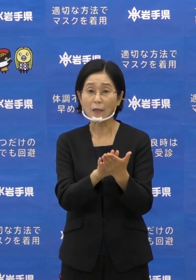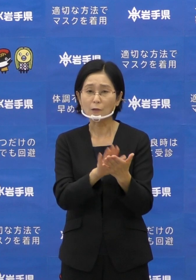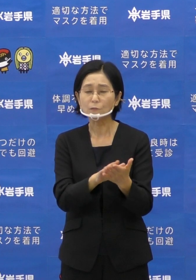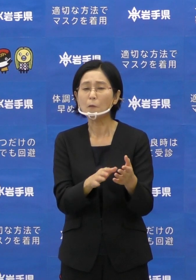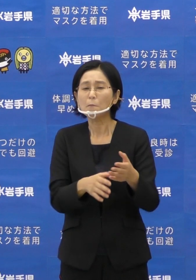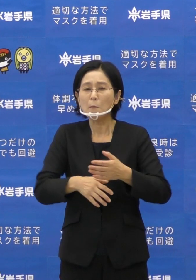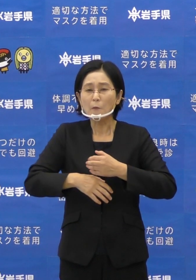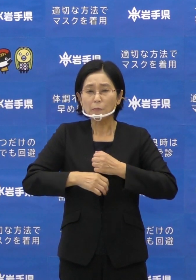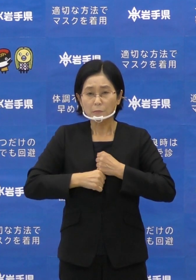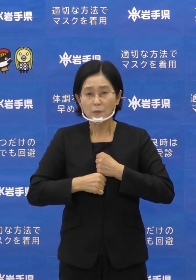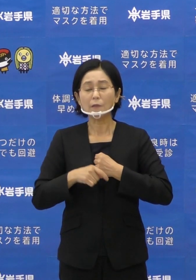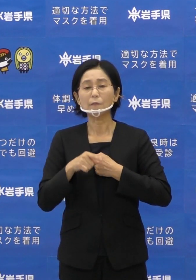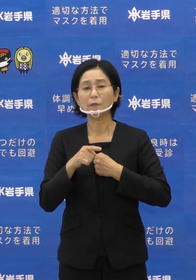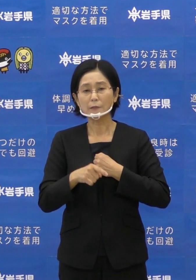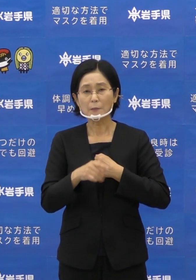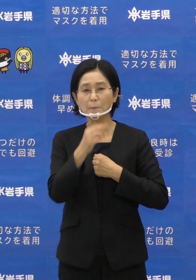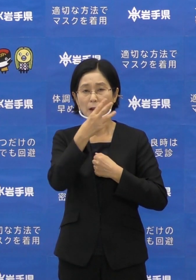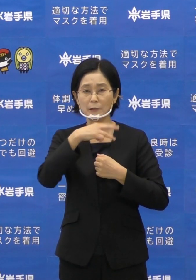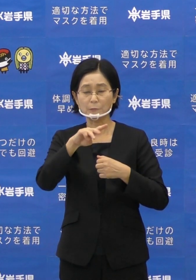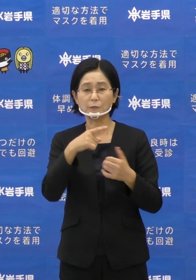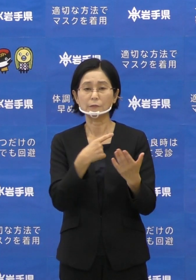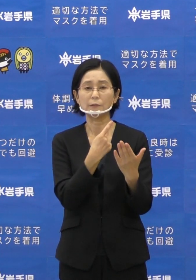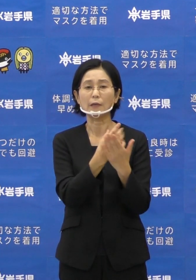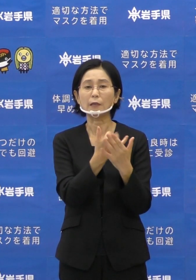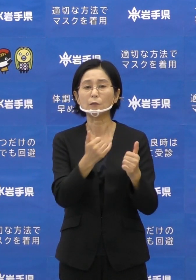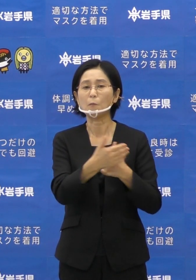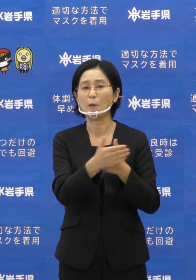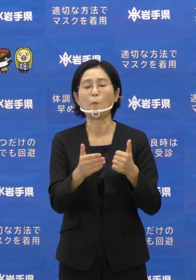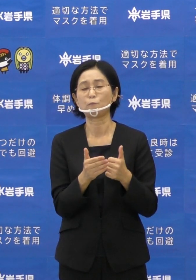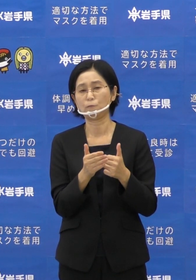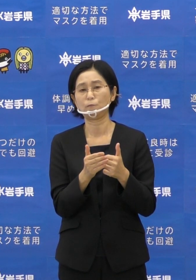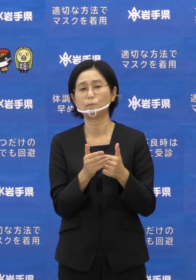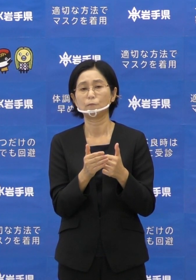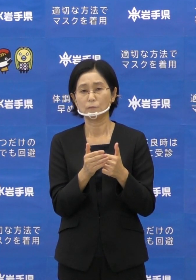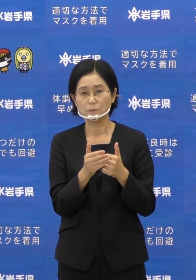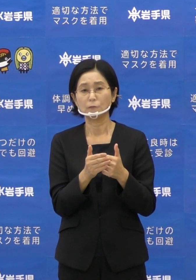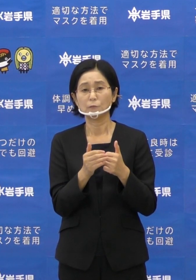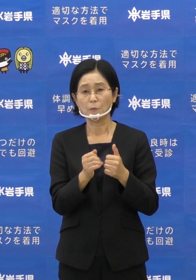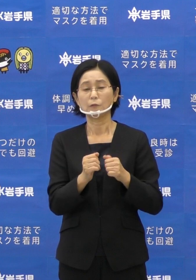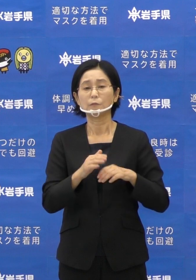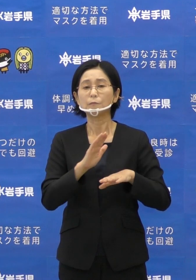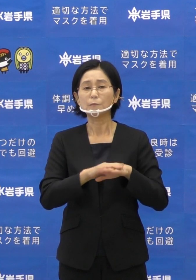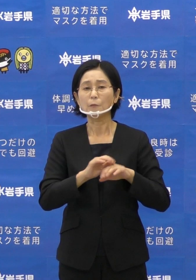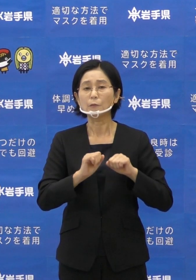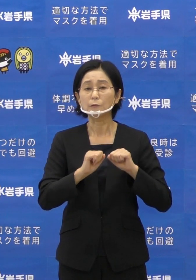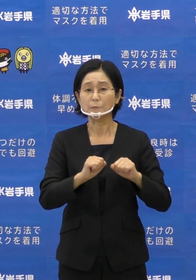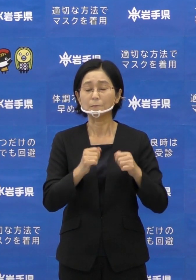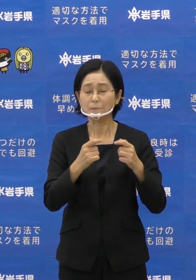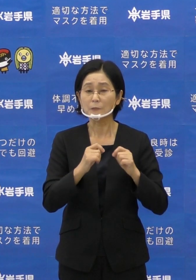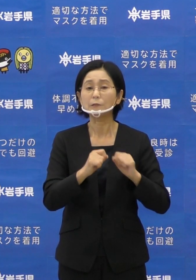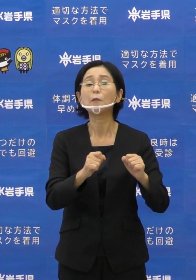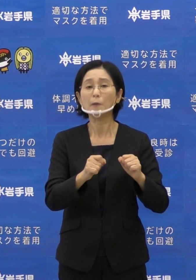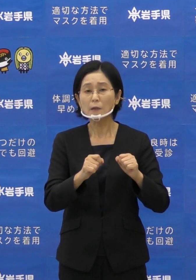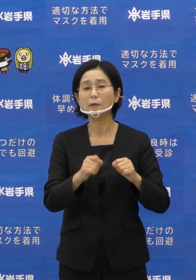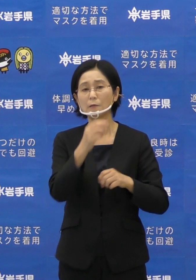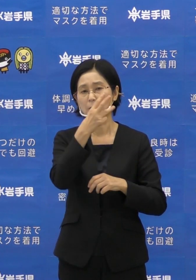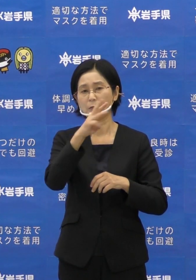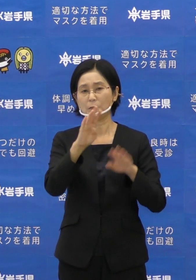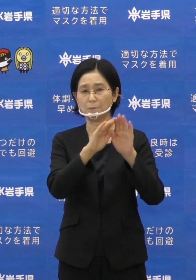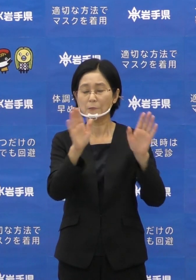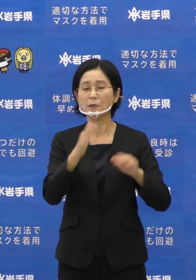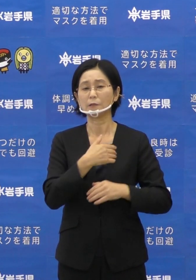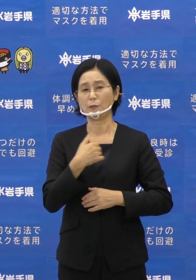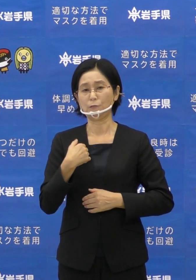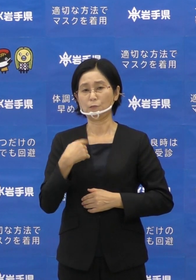関係者を守るということをやれば、まあ、できるんじゃないかと考えます。ま